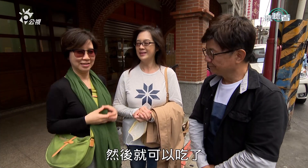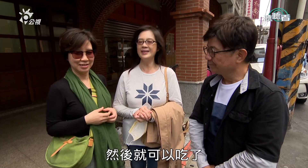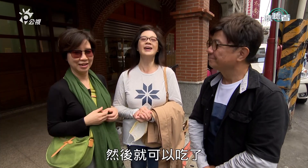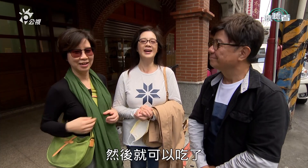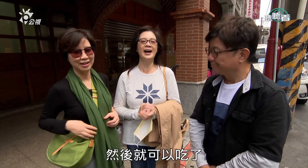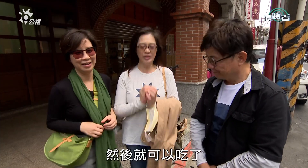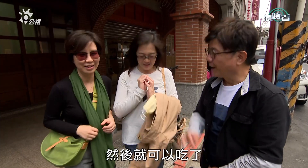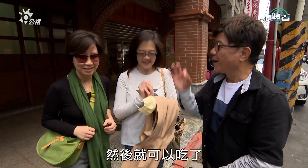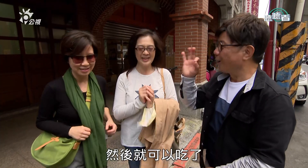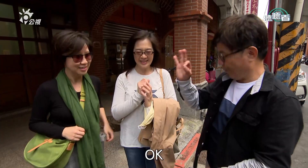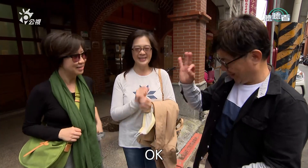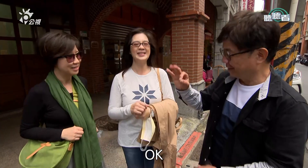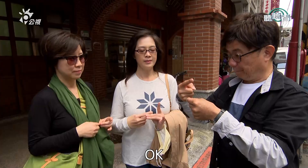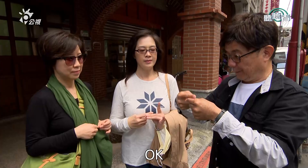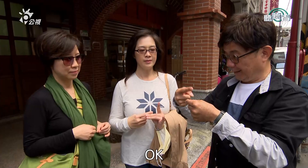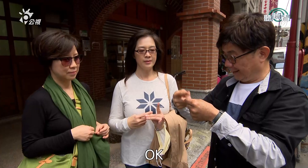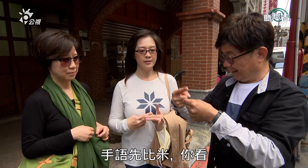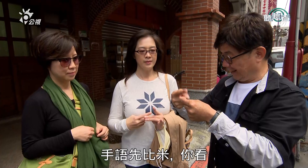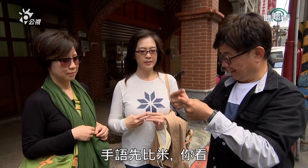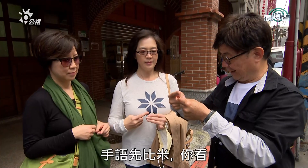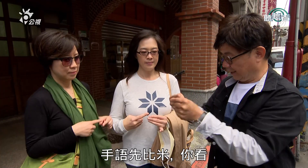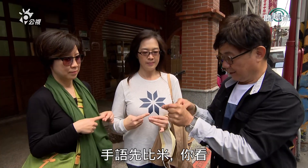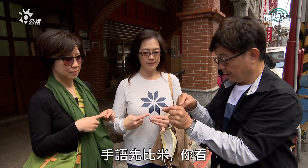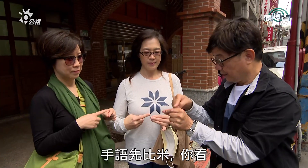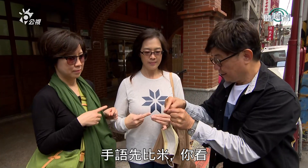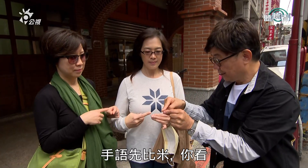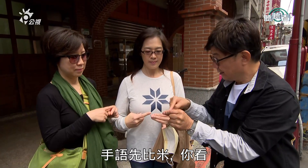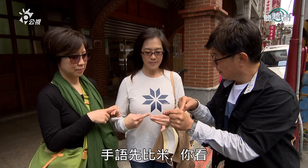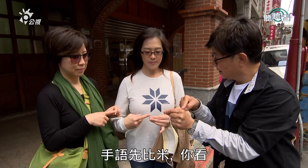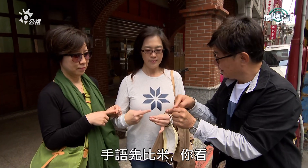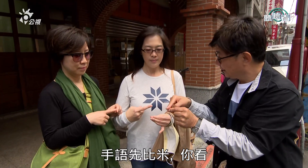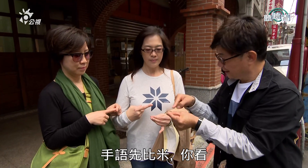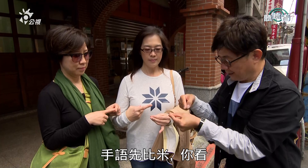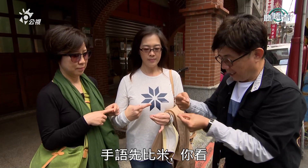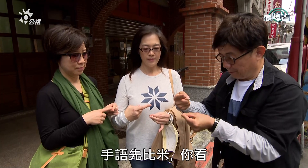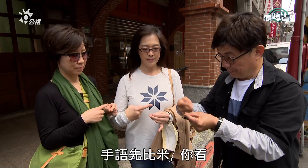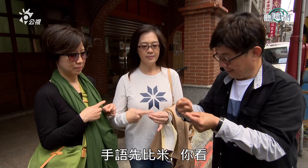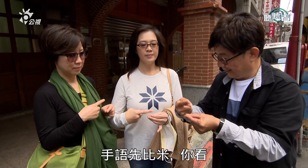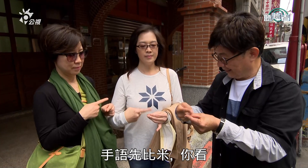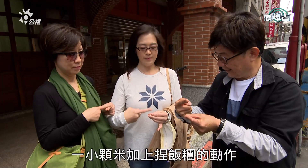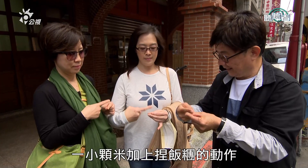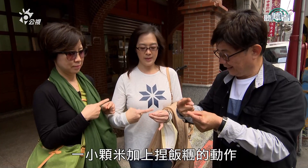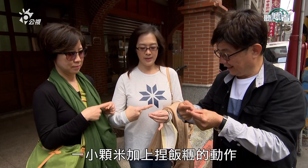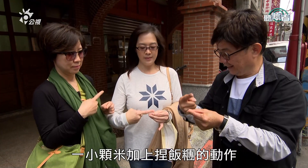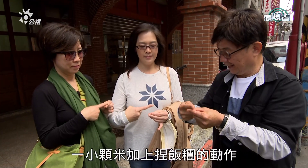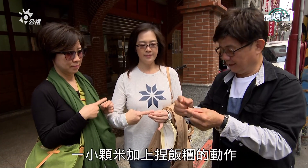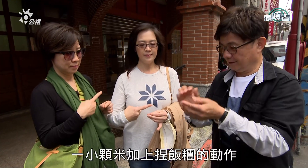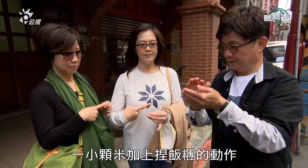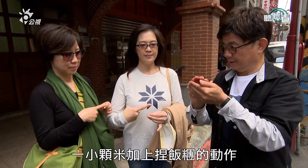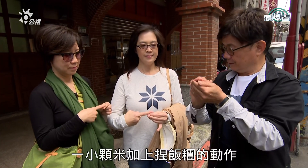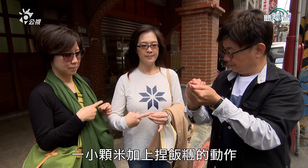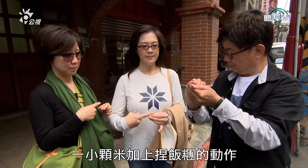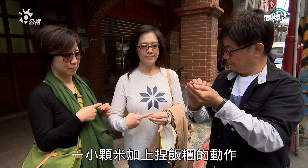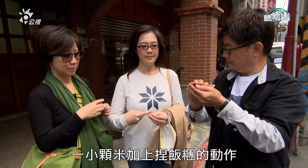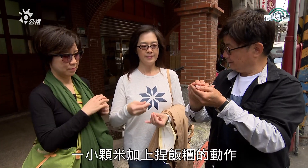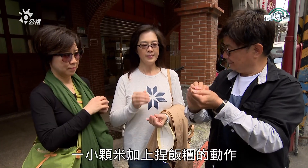吃。 嗯 ，OK。手语啊，先比米，你看啊，一小颗米加上捏饭团的动